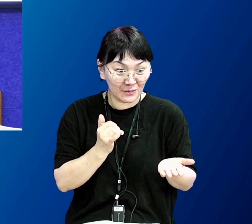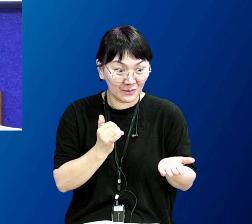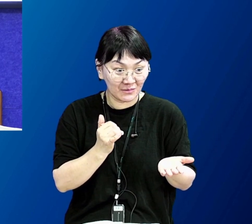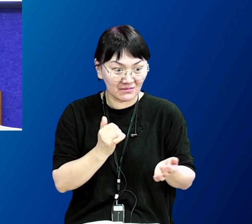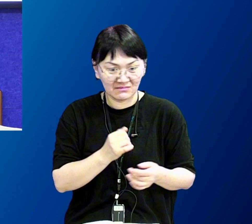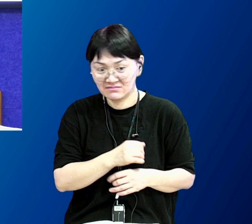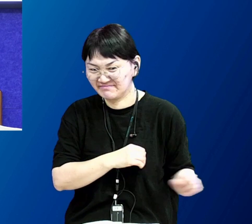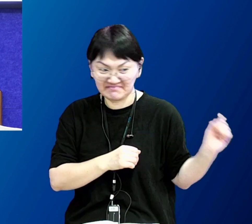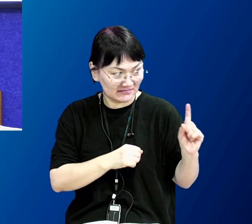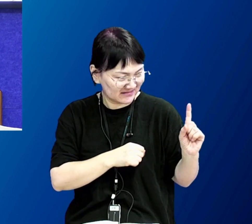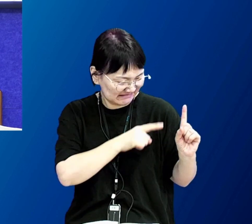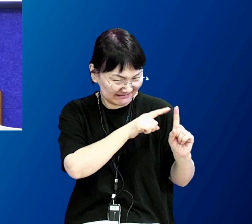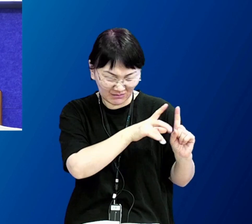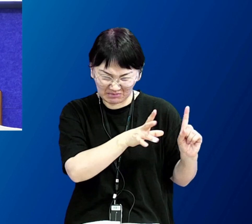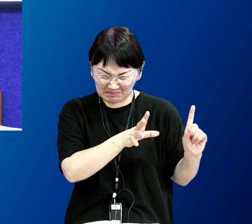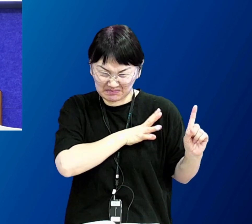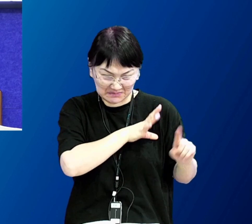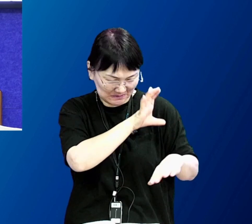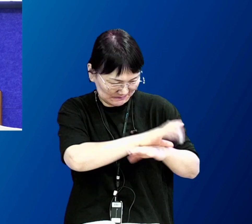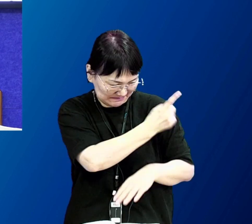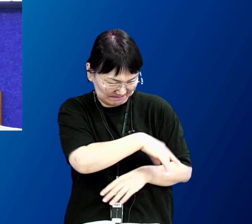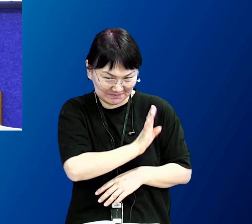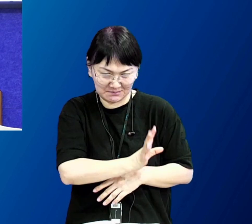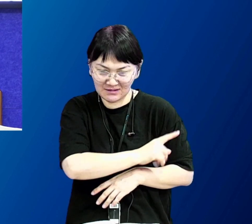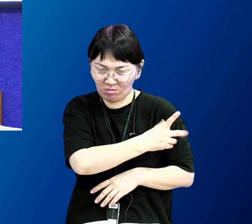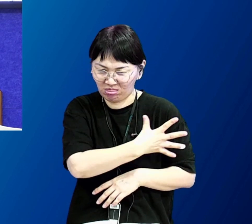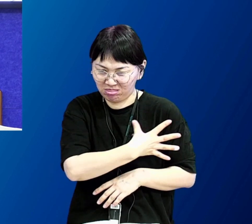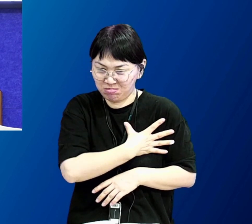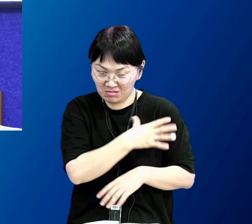Энэ нэг юм яах гэж сүм дэрс юм бол гэж бодогдож гэнэ үү?